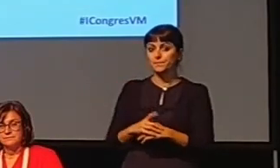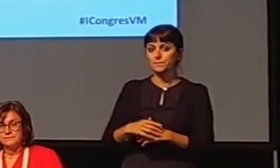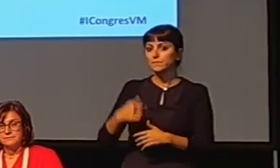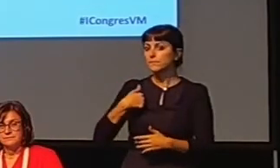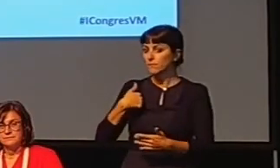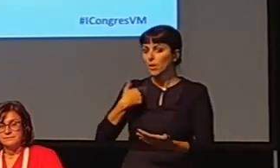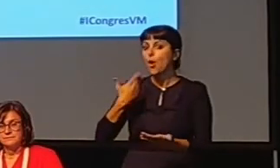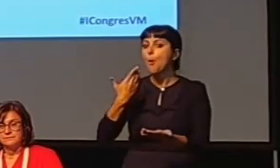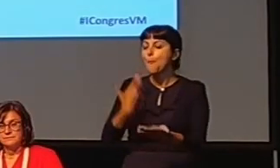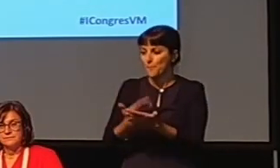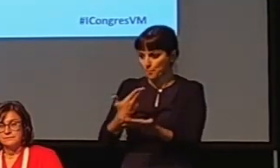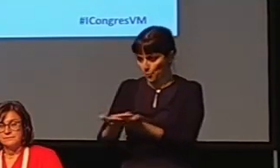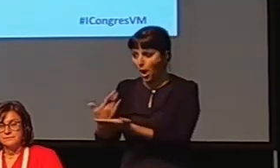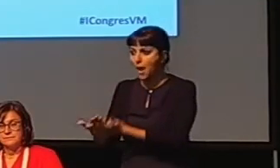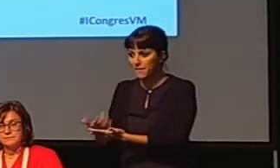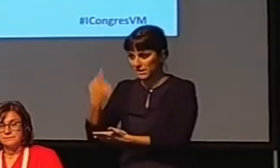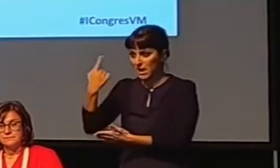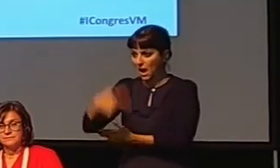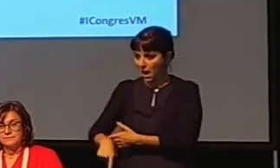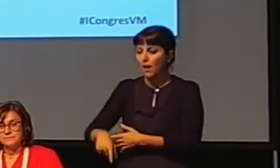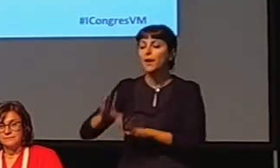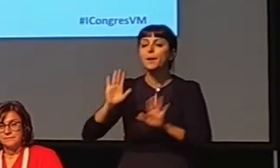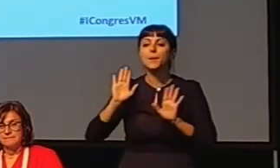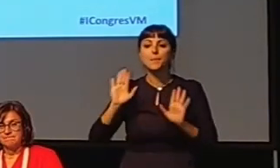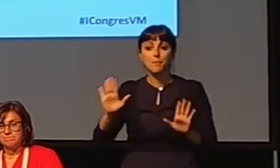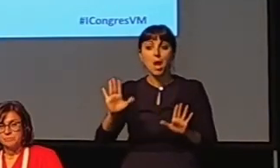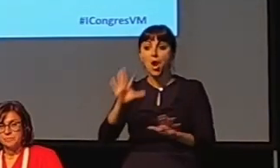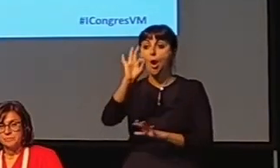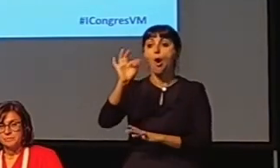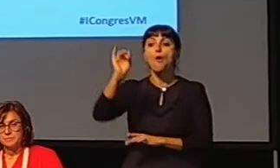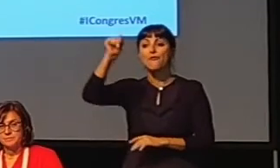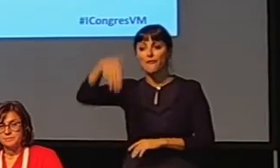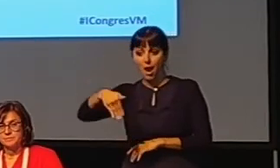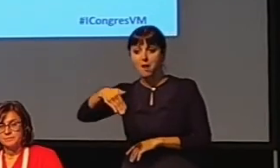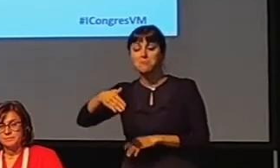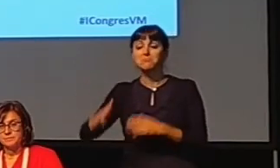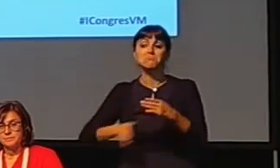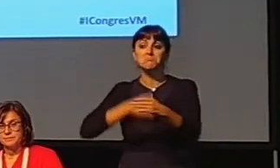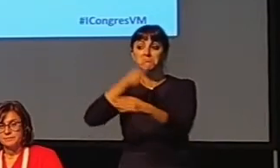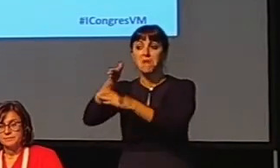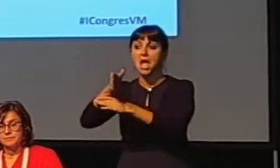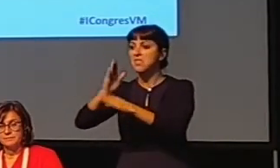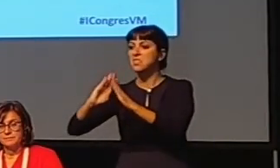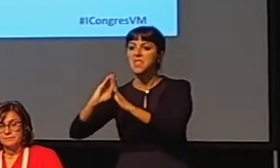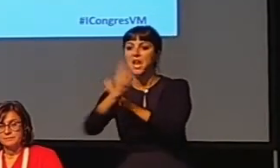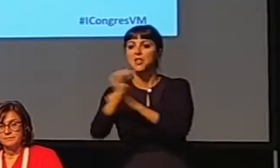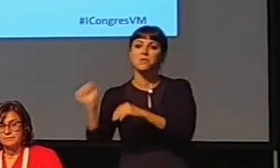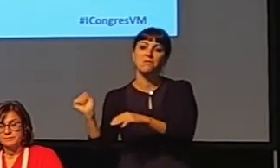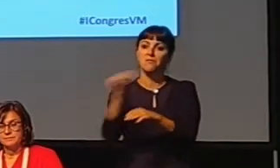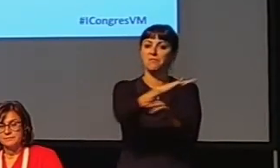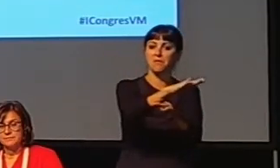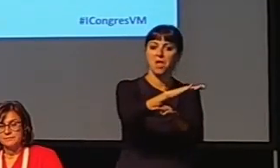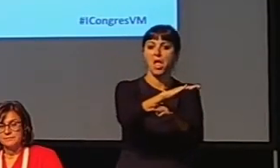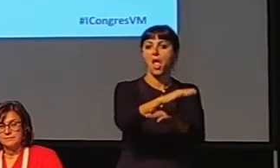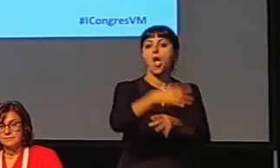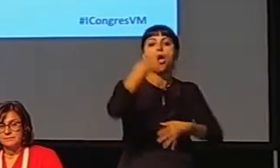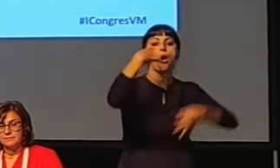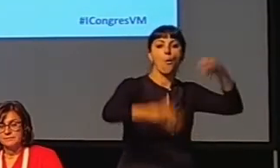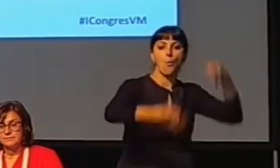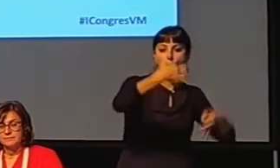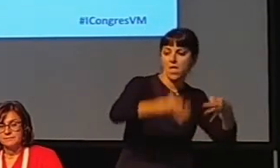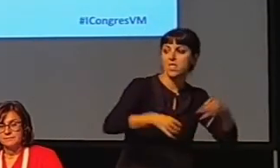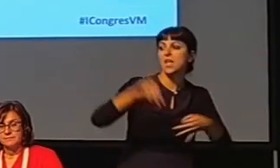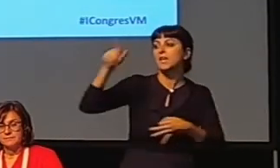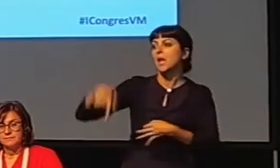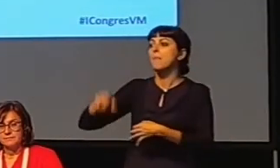Tengo pruebas que, por desgracia, esas pruebas, cuando pasas por la UFAM, pasan directamente al juez y al agresor. O sea, el padre pudo